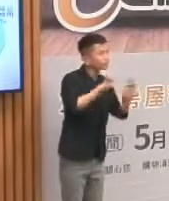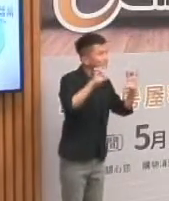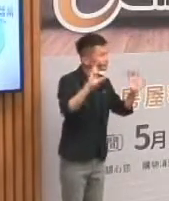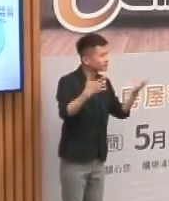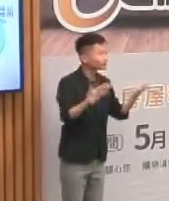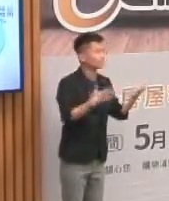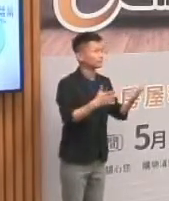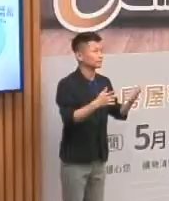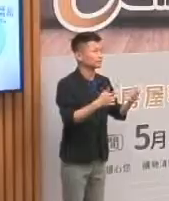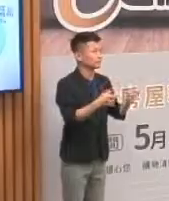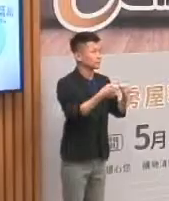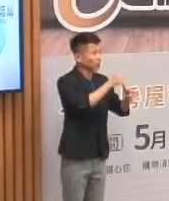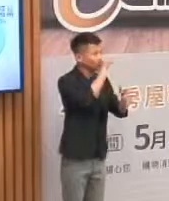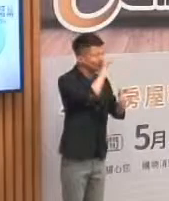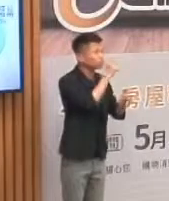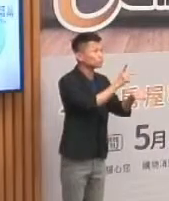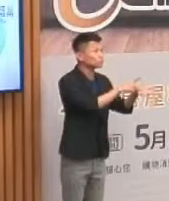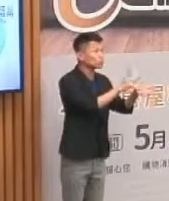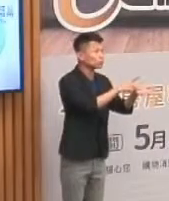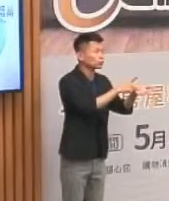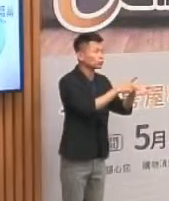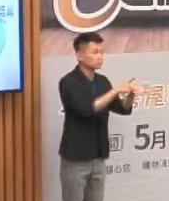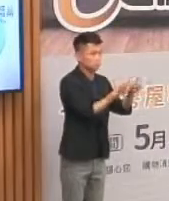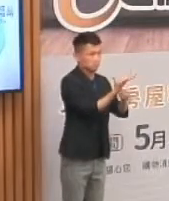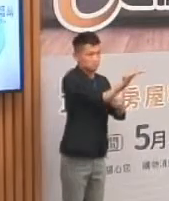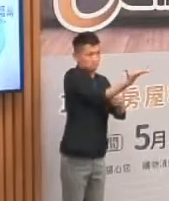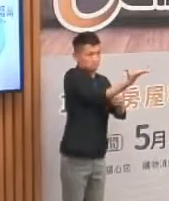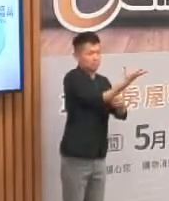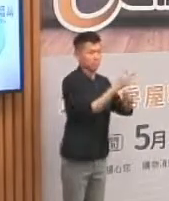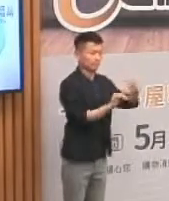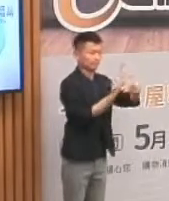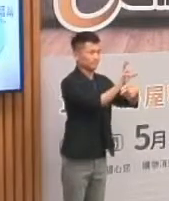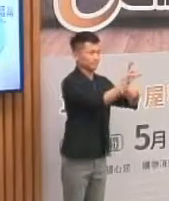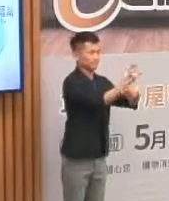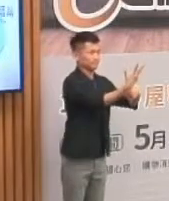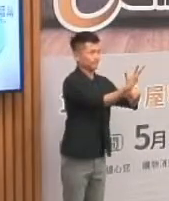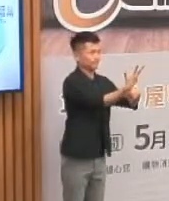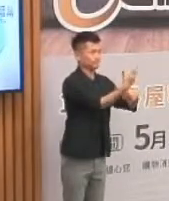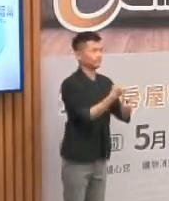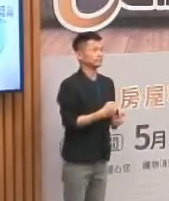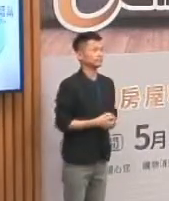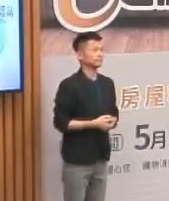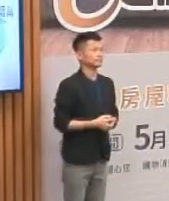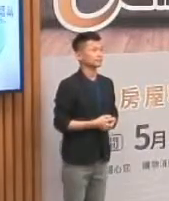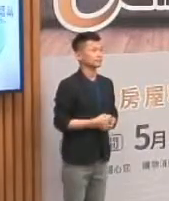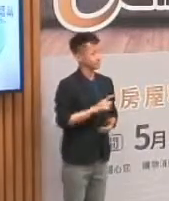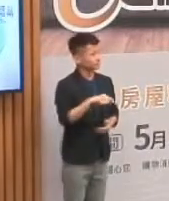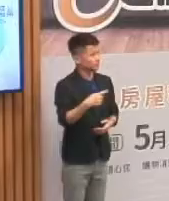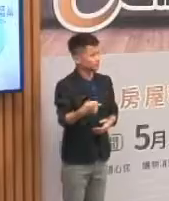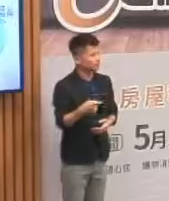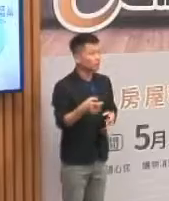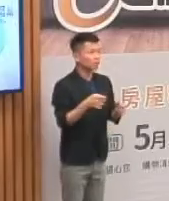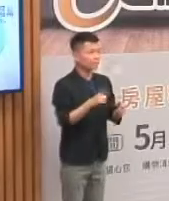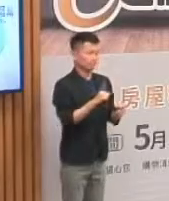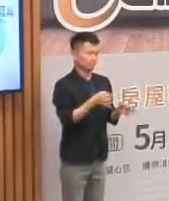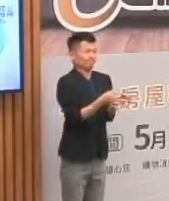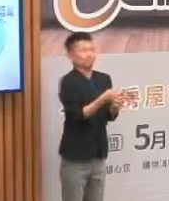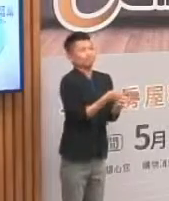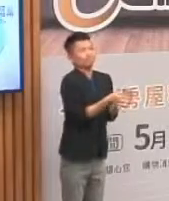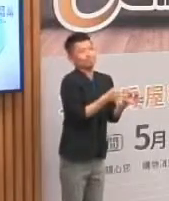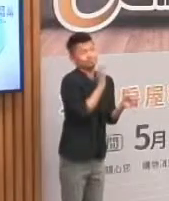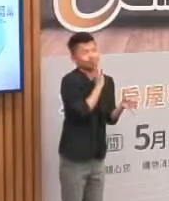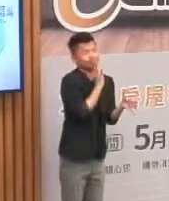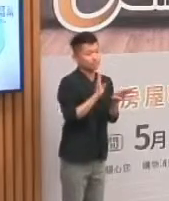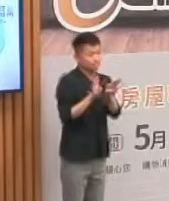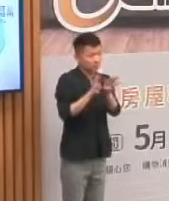自住公益出租的部分占比是最高，大概78%。那接下来可能就是营业用，啊，从